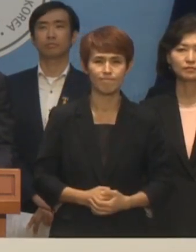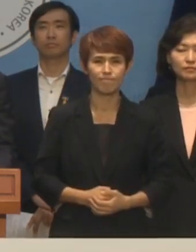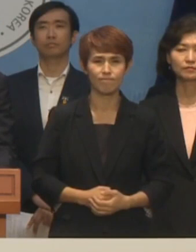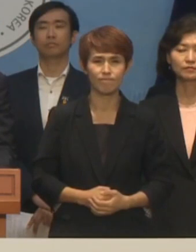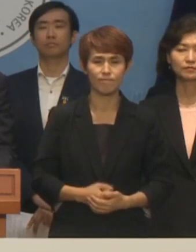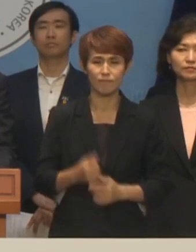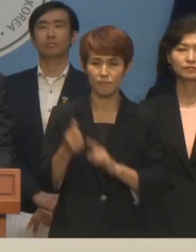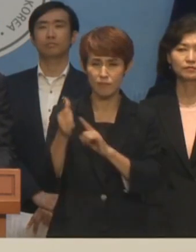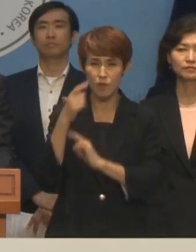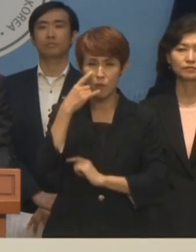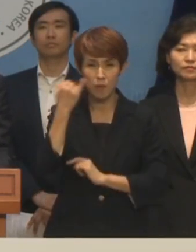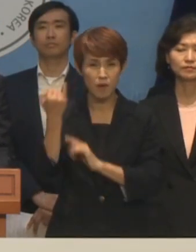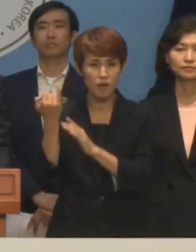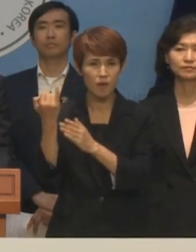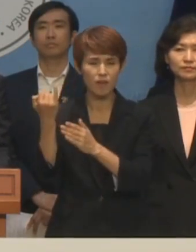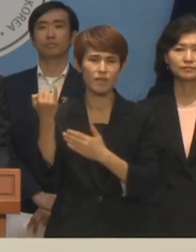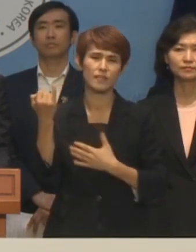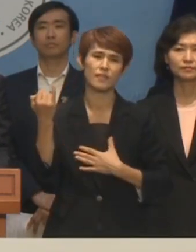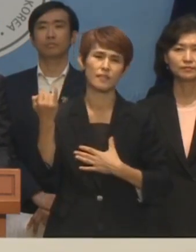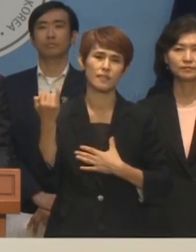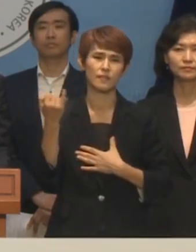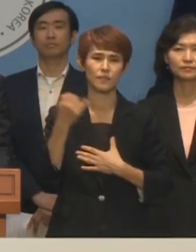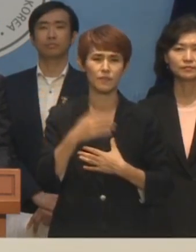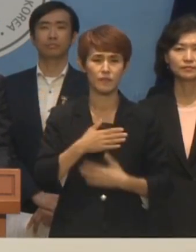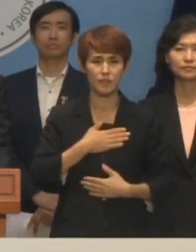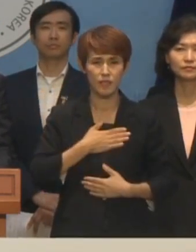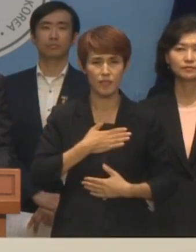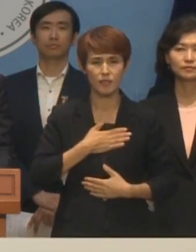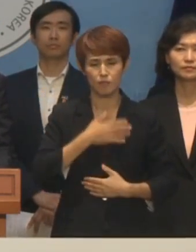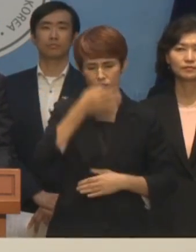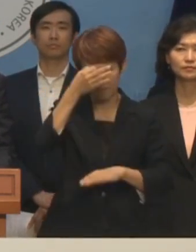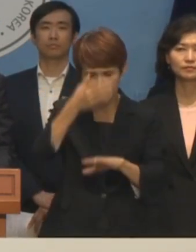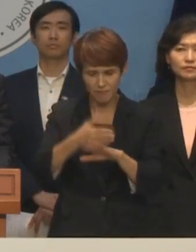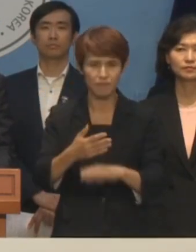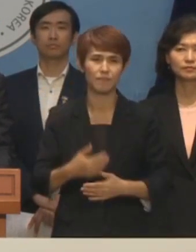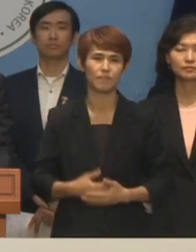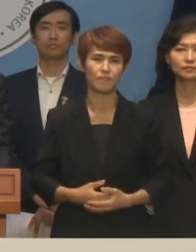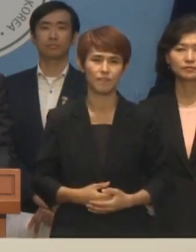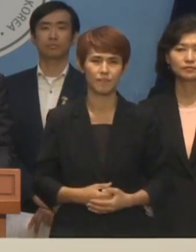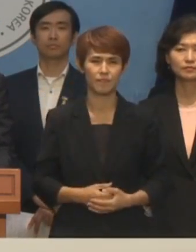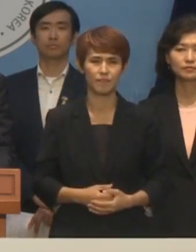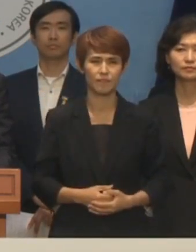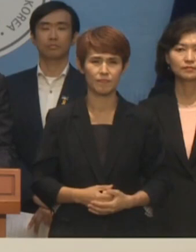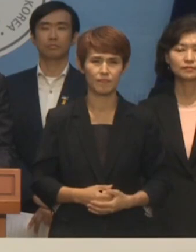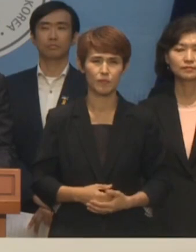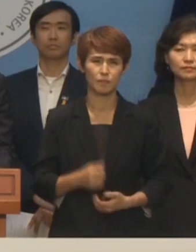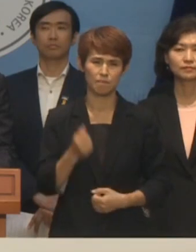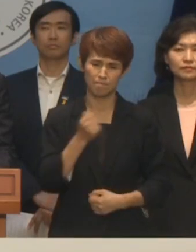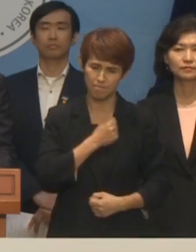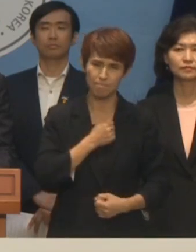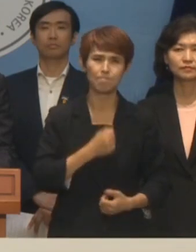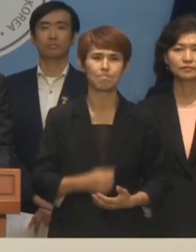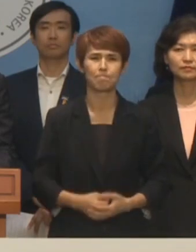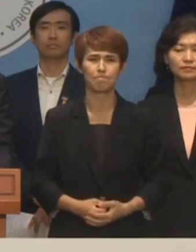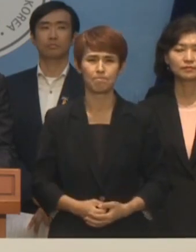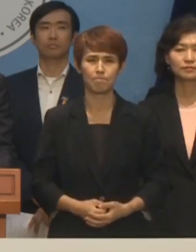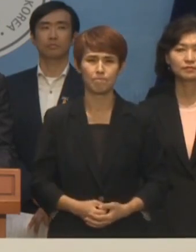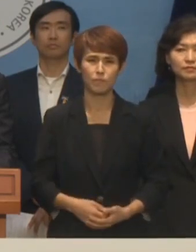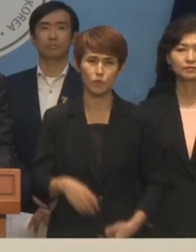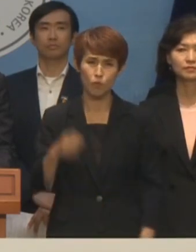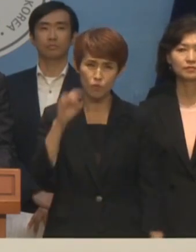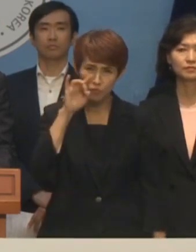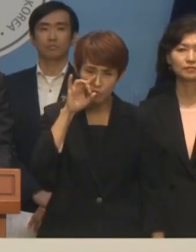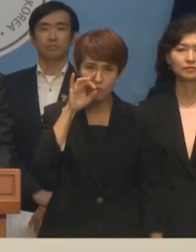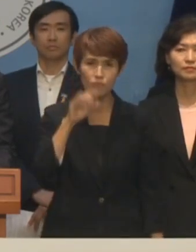최혜병의 어머니께 동시대를 살고 있는 청년 정치인으로서 죄송합니다. 그리고 한없이 답답합니다. 또